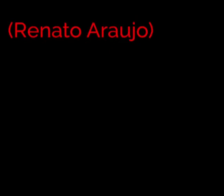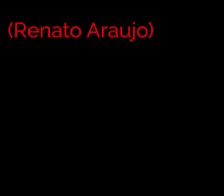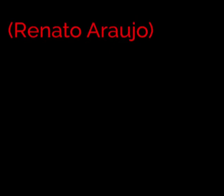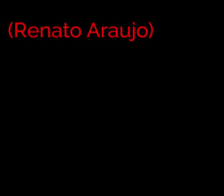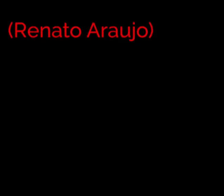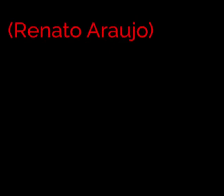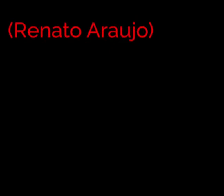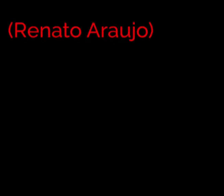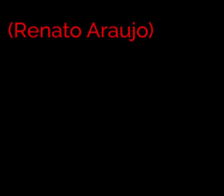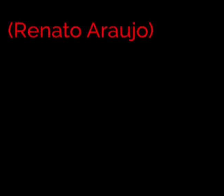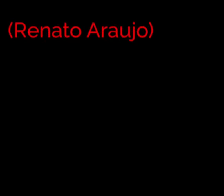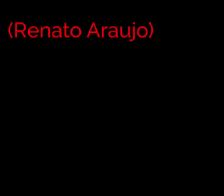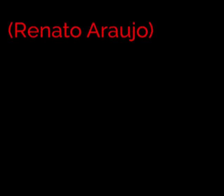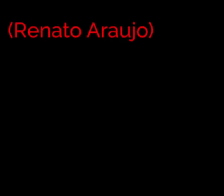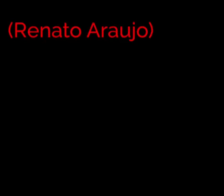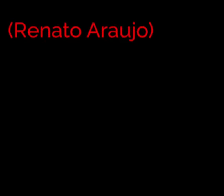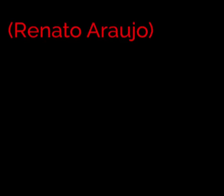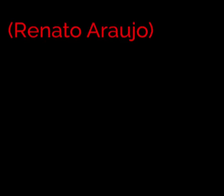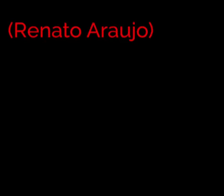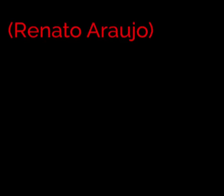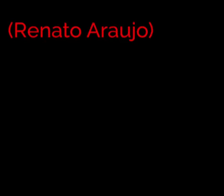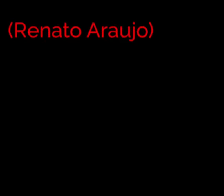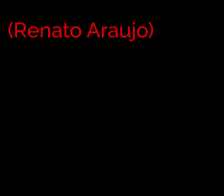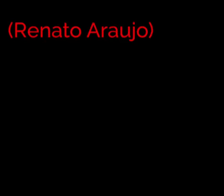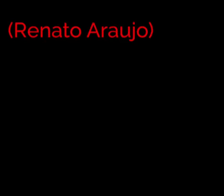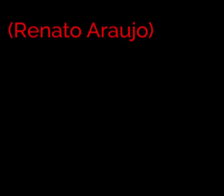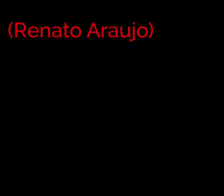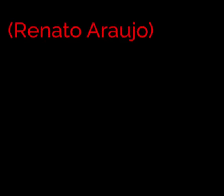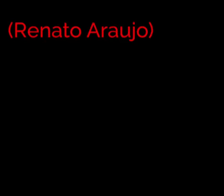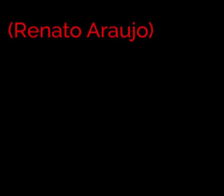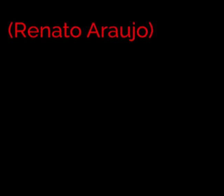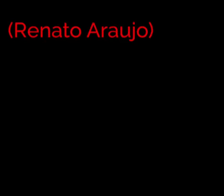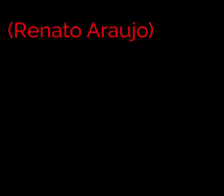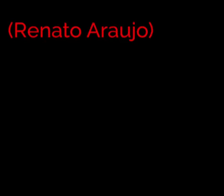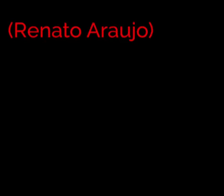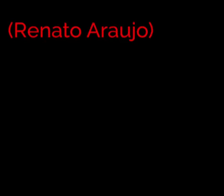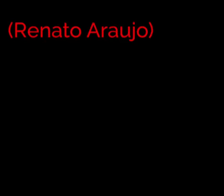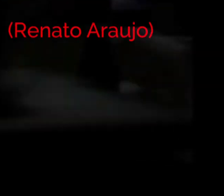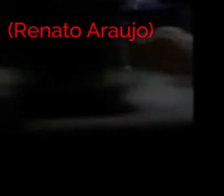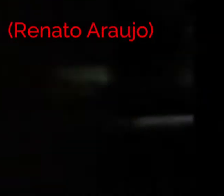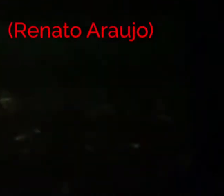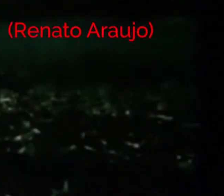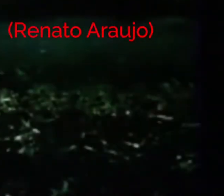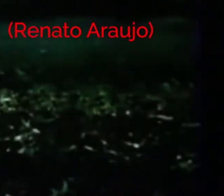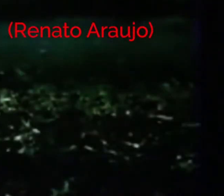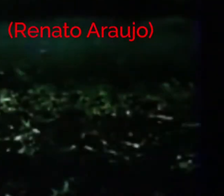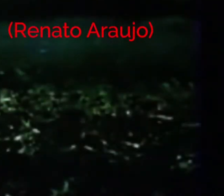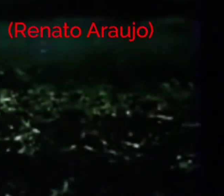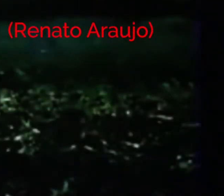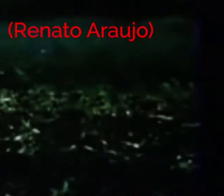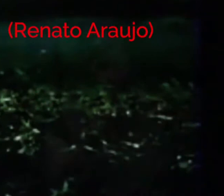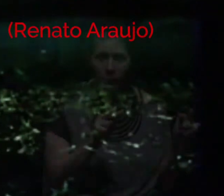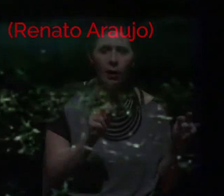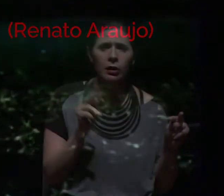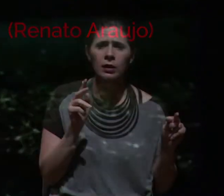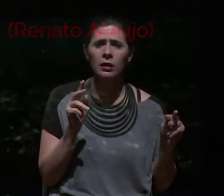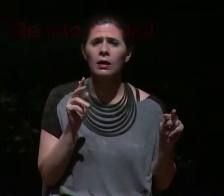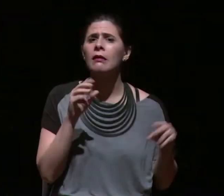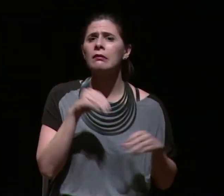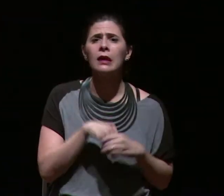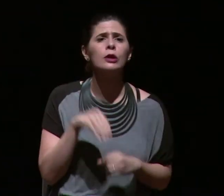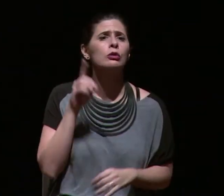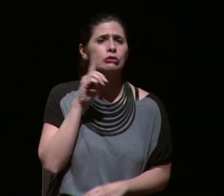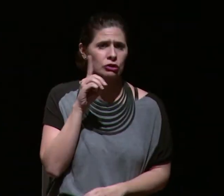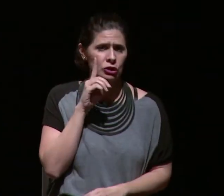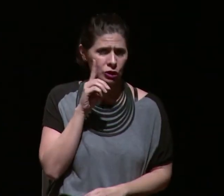registradas durante esses encontros com os demais professores participantes das atividades foi observar em nosso dia a dia, independente da